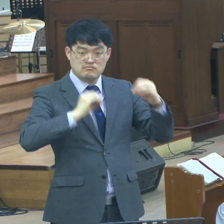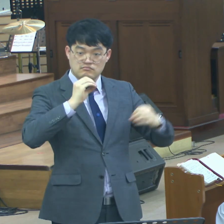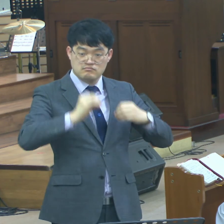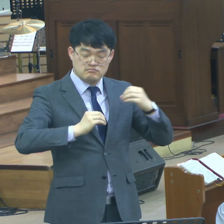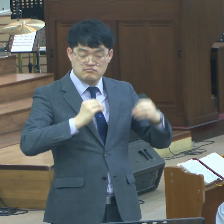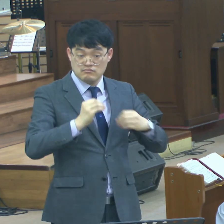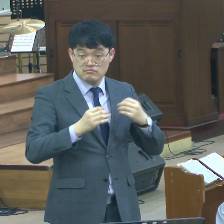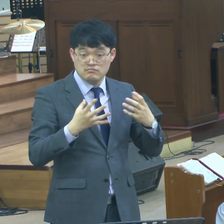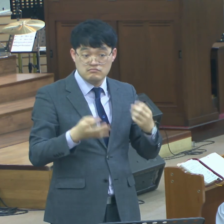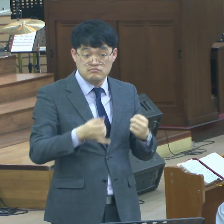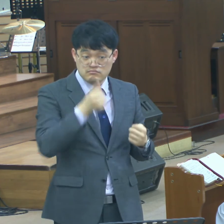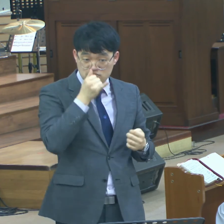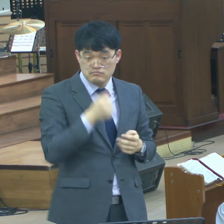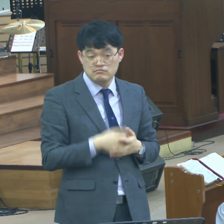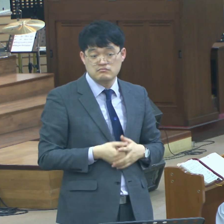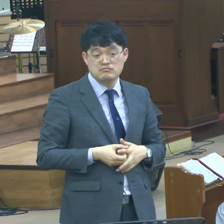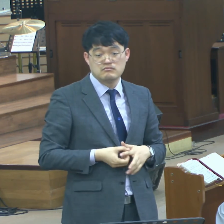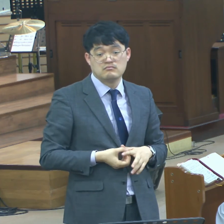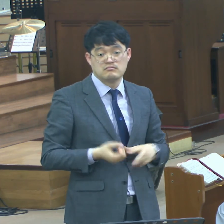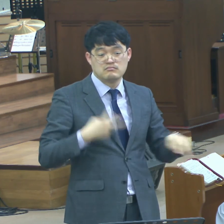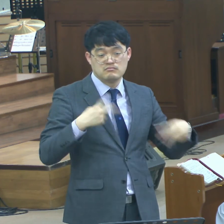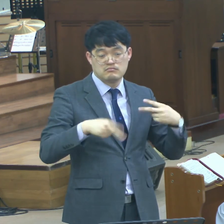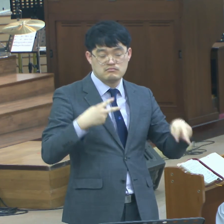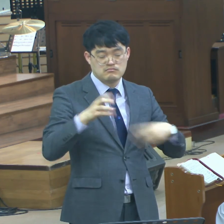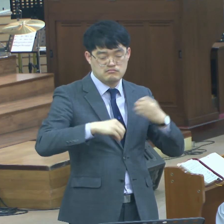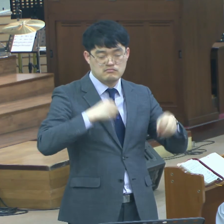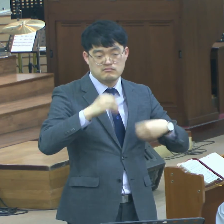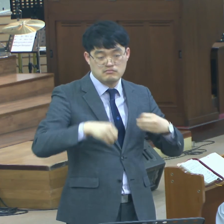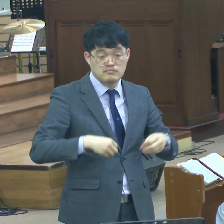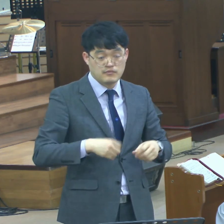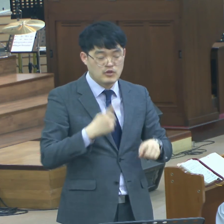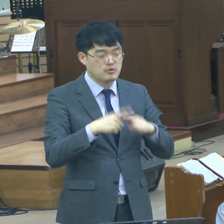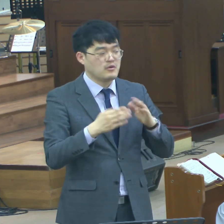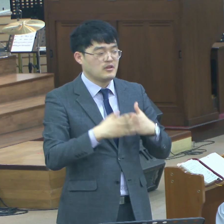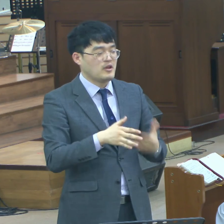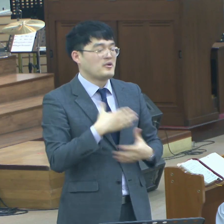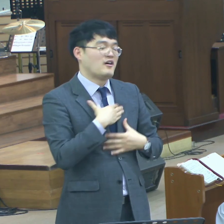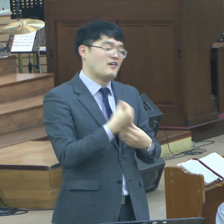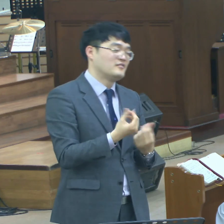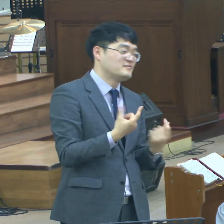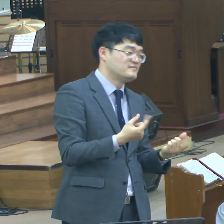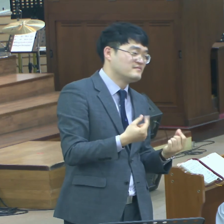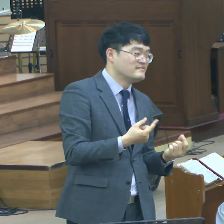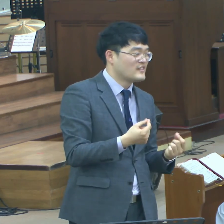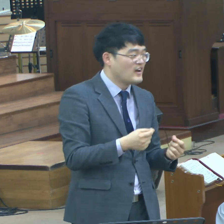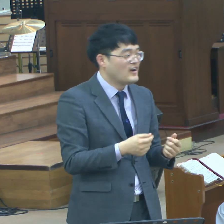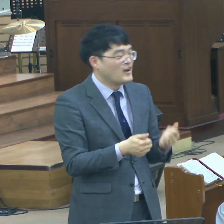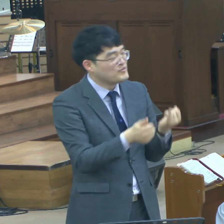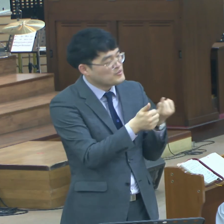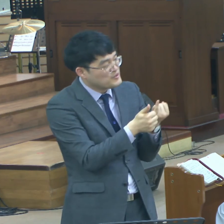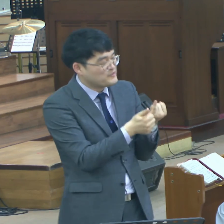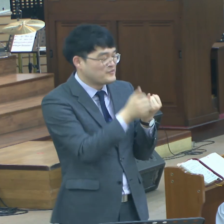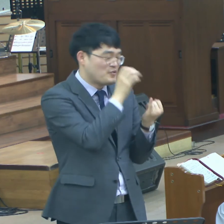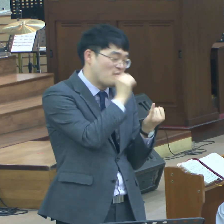교회에서는 뭐 편안한 척 하는데 집에 가서 와이프하고 남편하고 얘기 안 해.